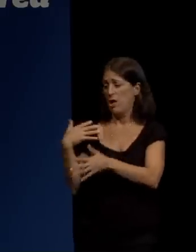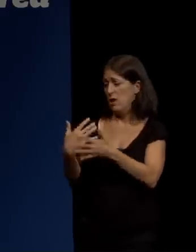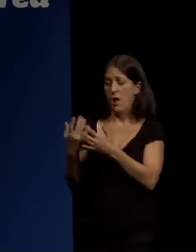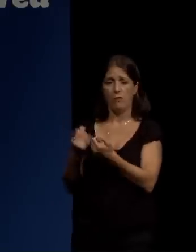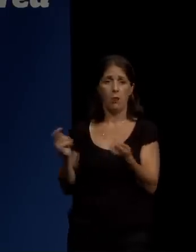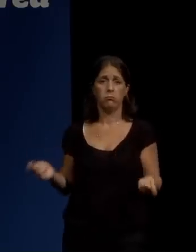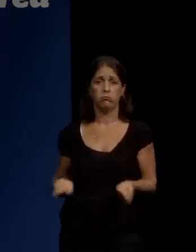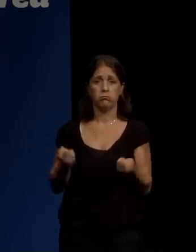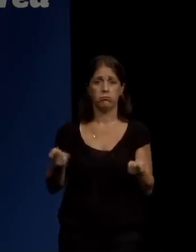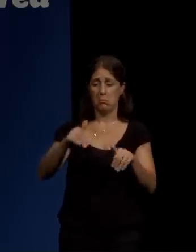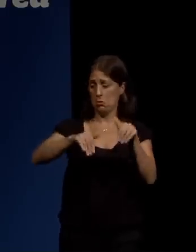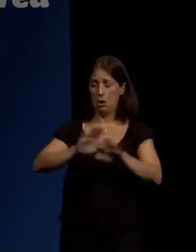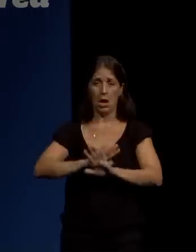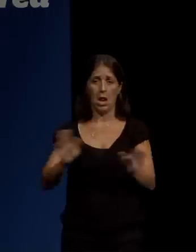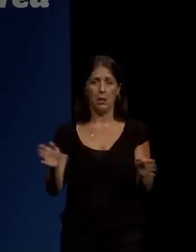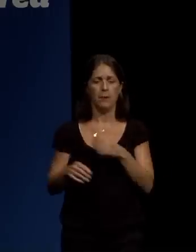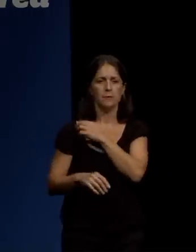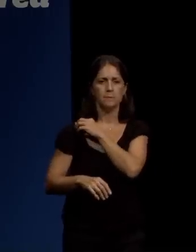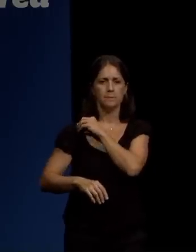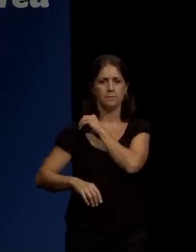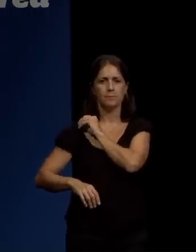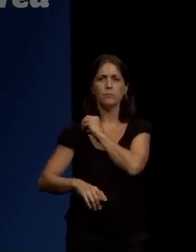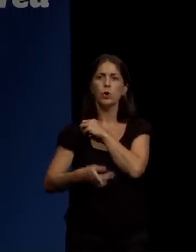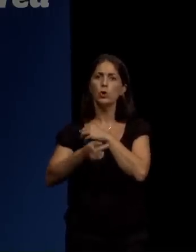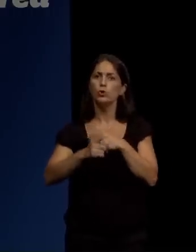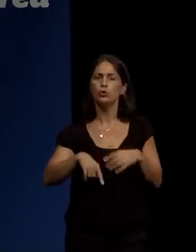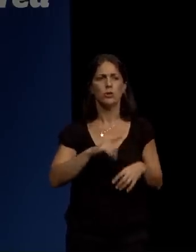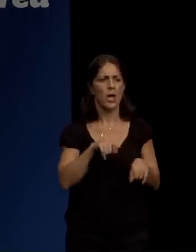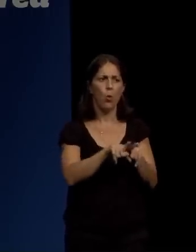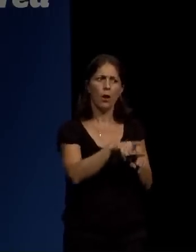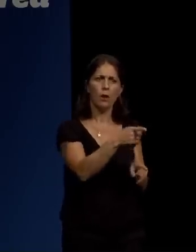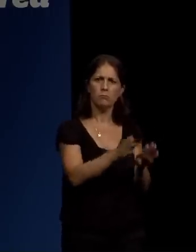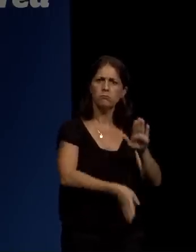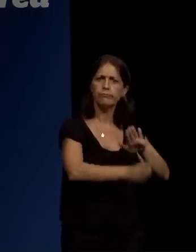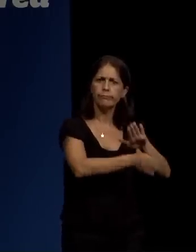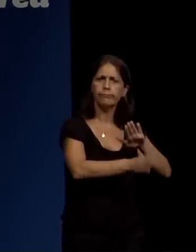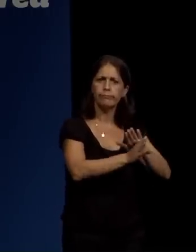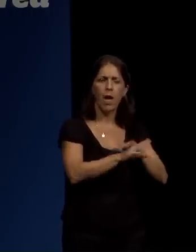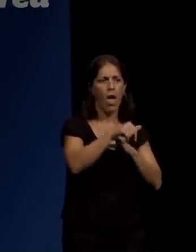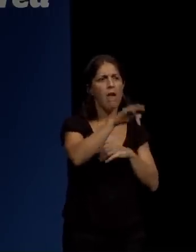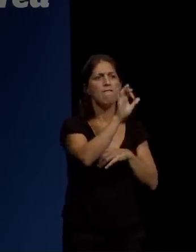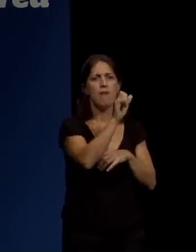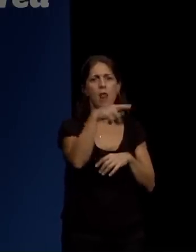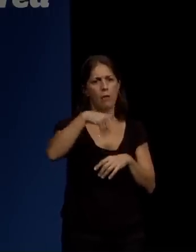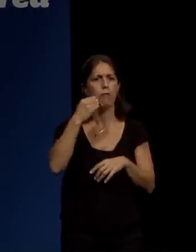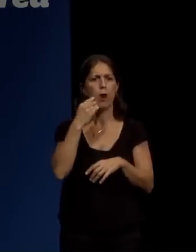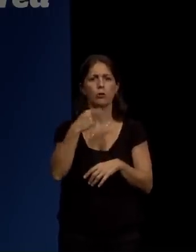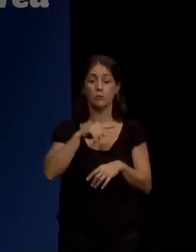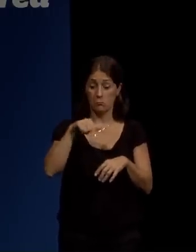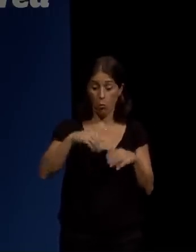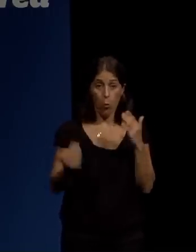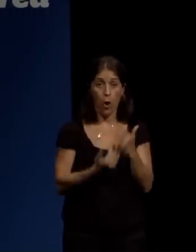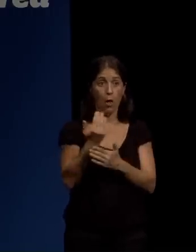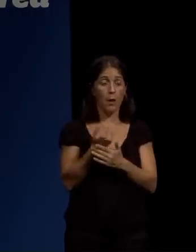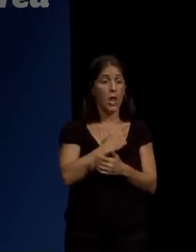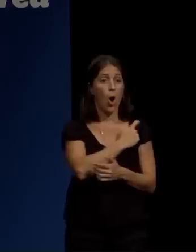electorais. Queremos viabilizar a vida de Navantia en Fene e en Ferrol. Esta mañá nos reunimos tamén co Comité